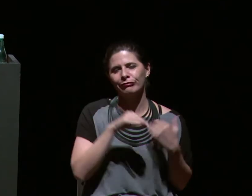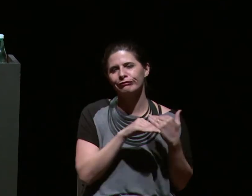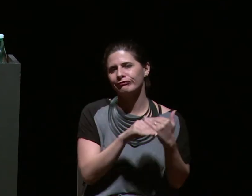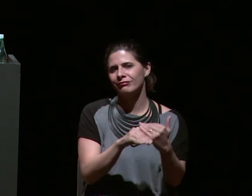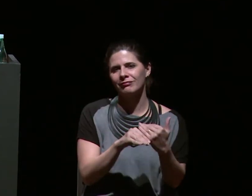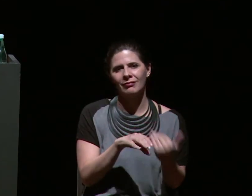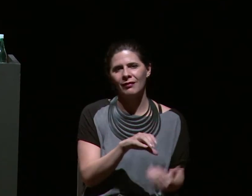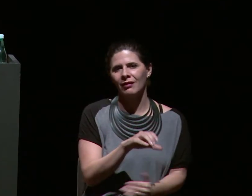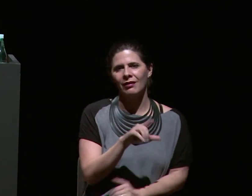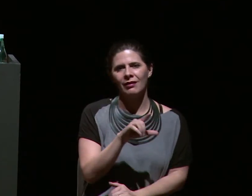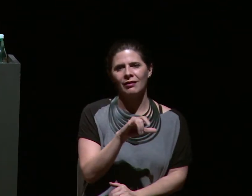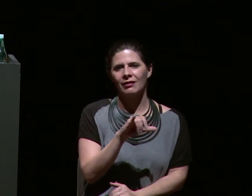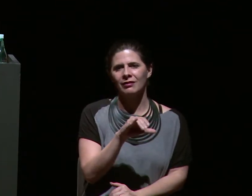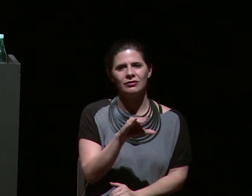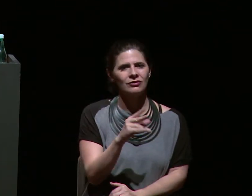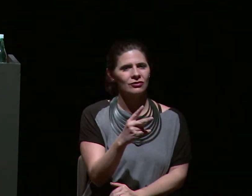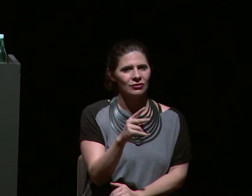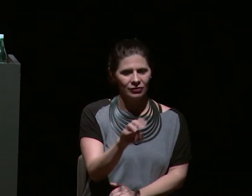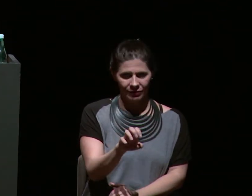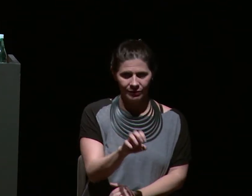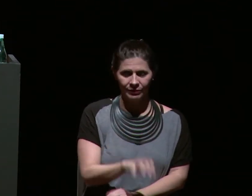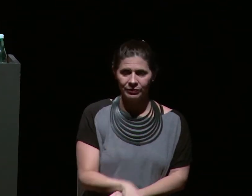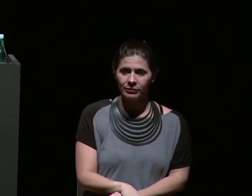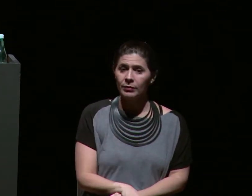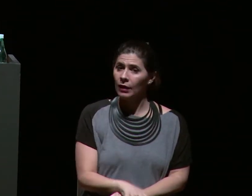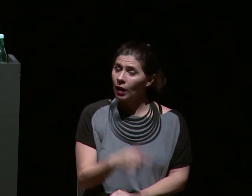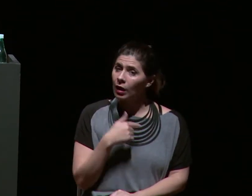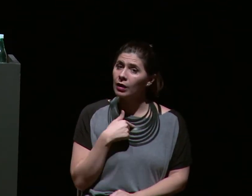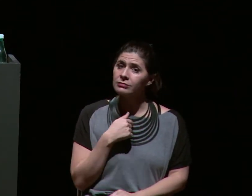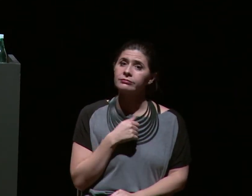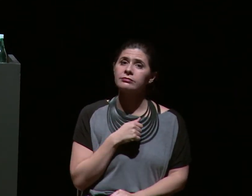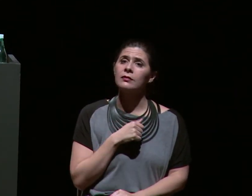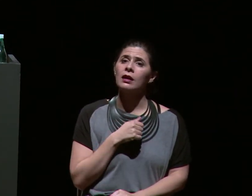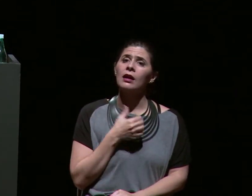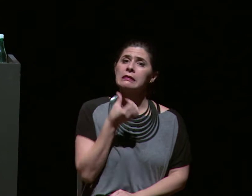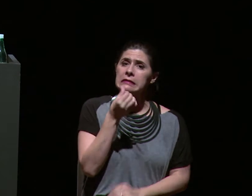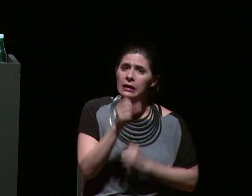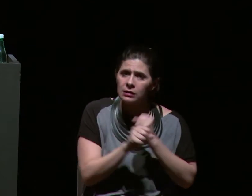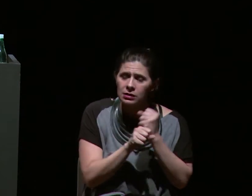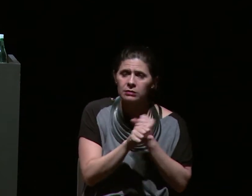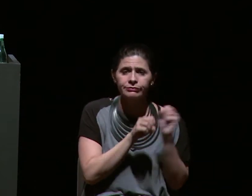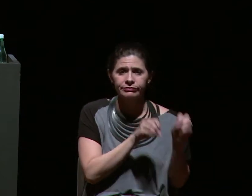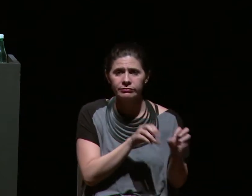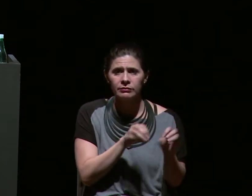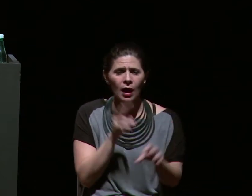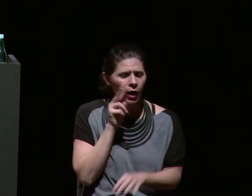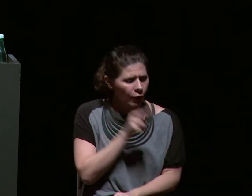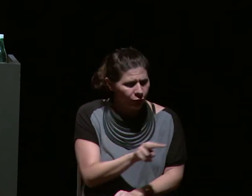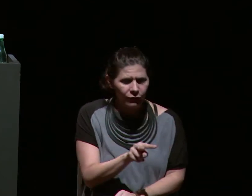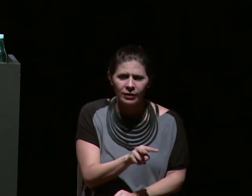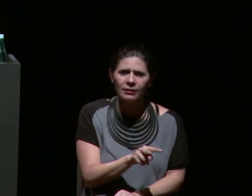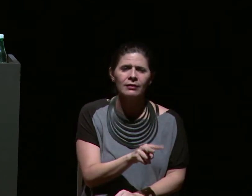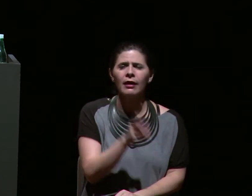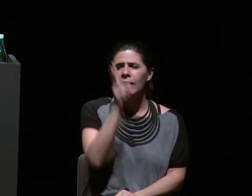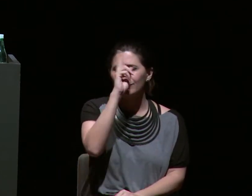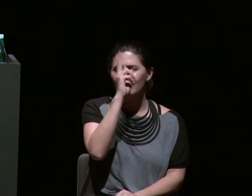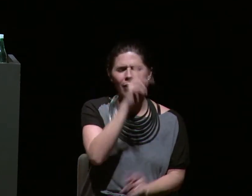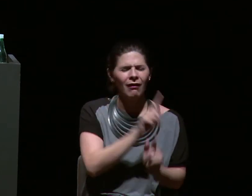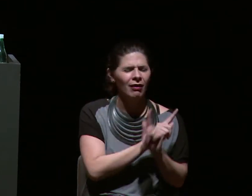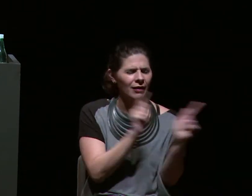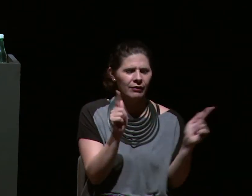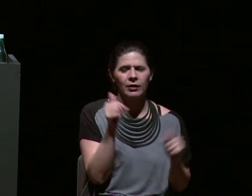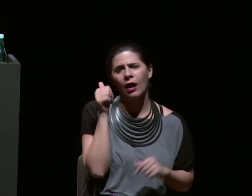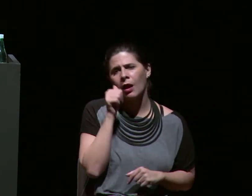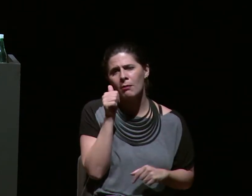Assisti ao longo destes 6 anos, enquanto exercia a docência, o repetir de graves histórias. Meninas grávidas durante a